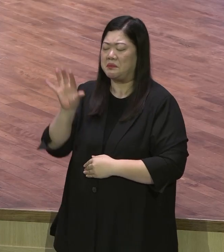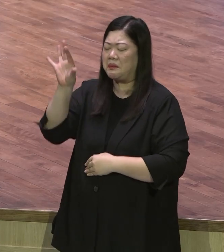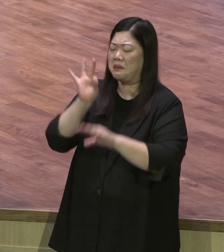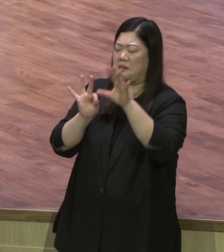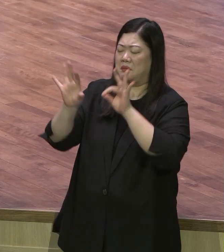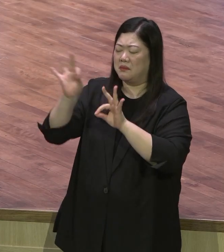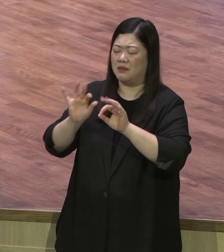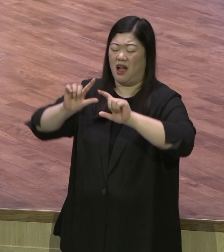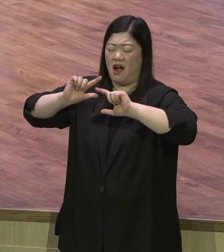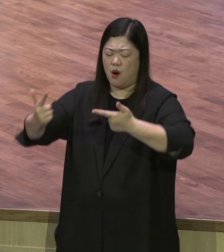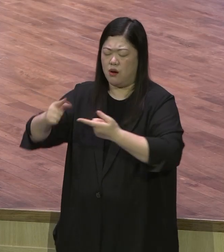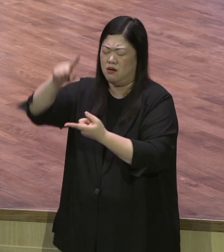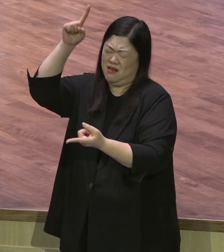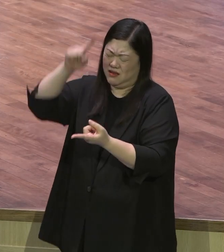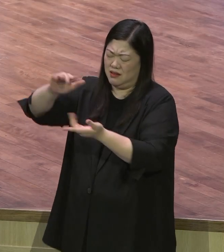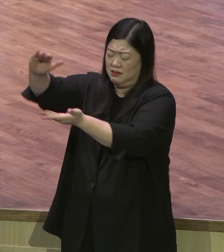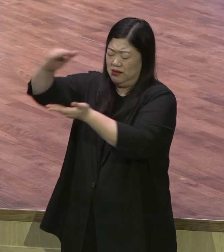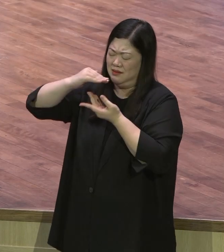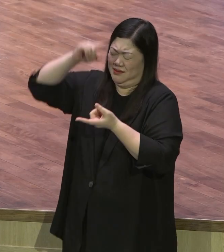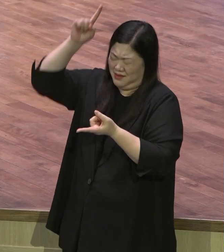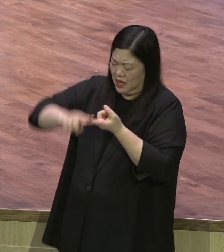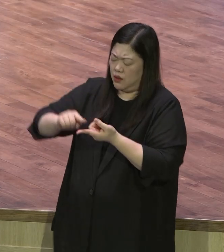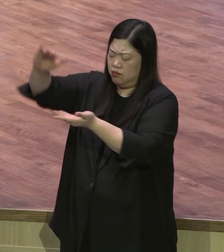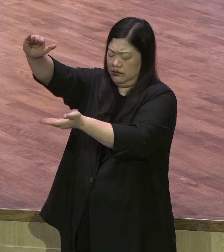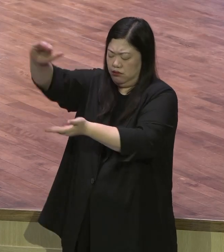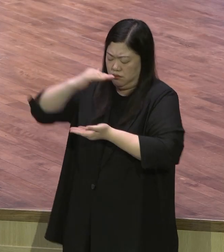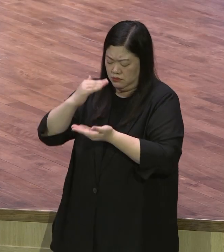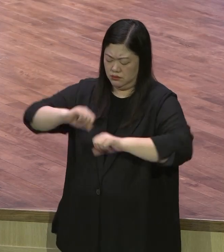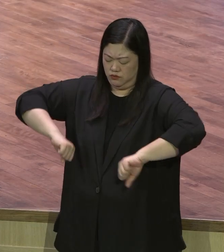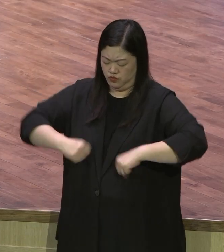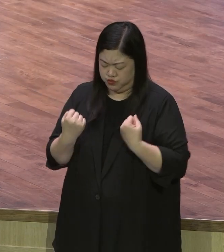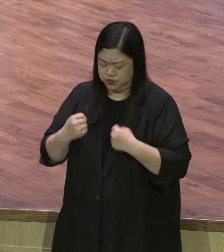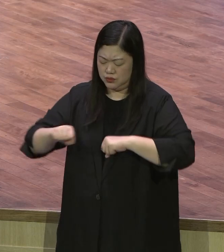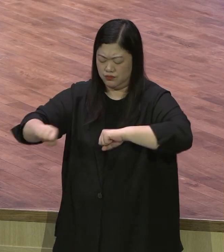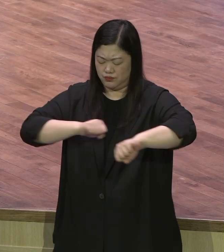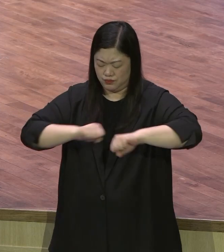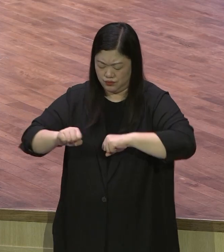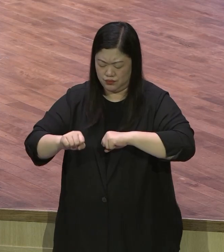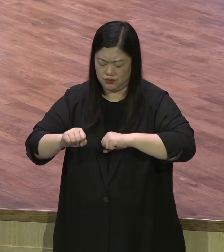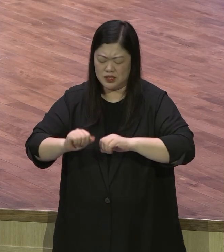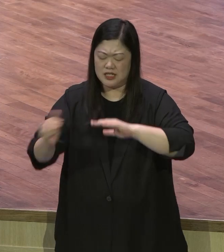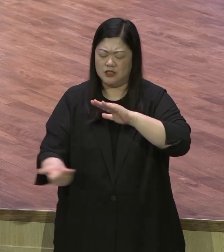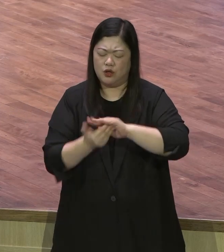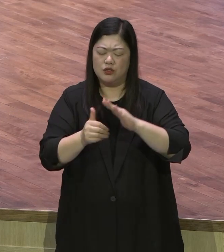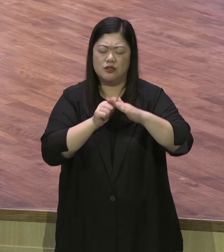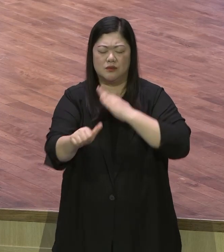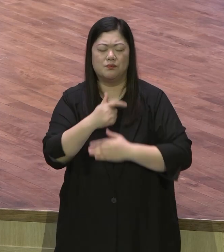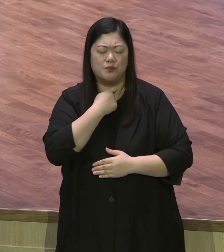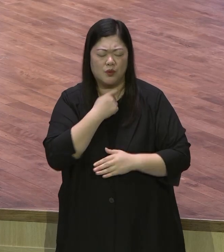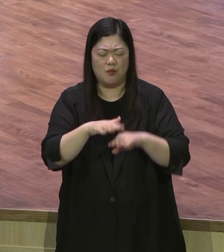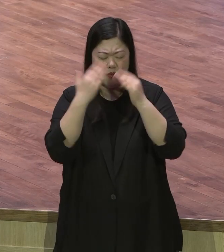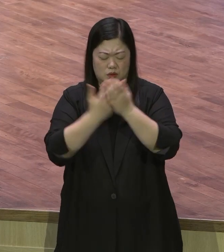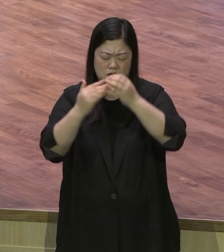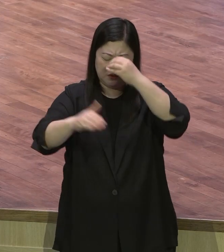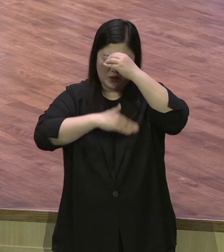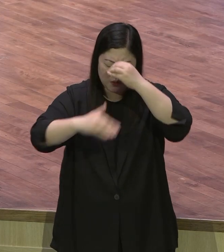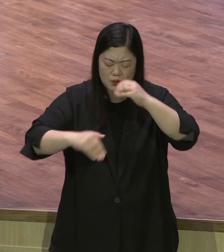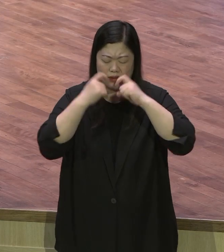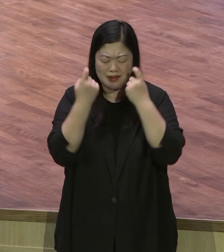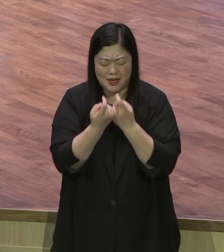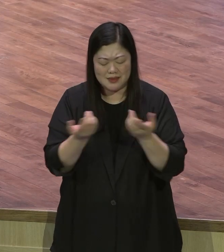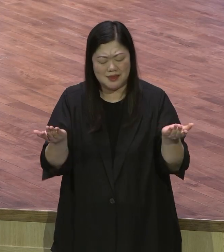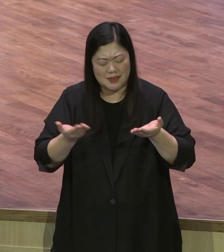그대로 믿고 그대로 순종하고 실행함으로 인해서 말씀 성취에 주역되기 원하는 모든 성도들 가정과 생업과